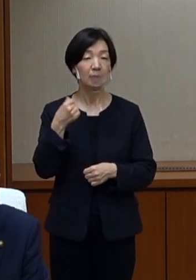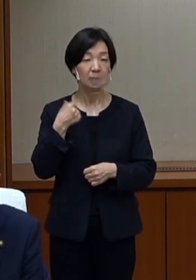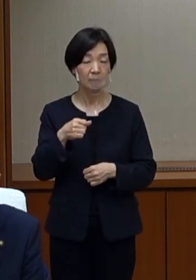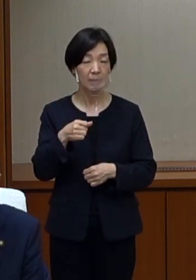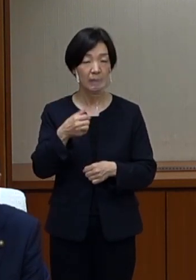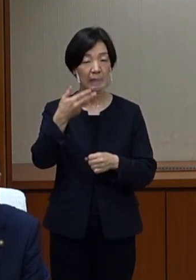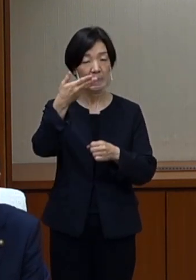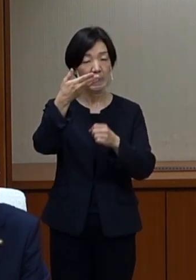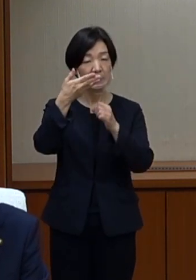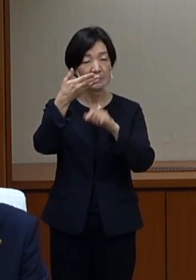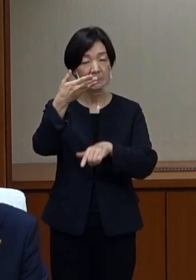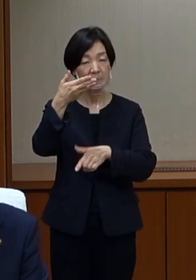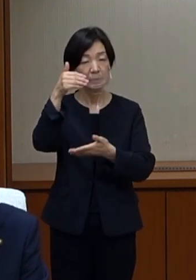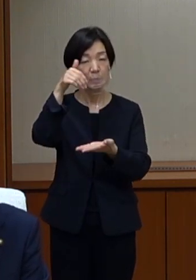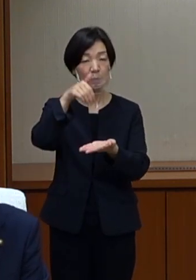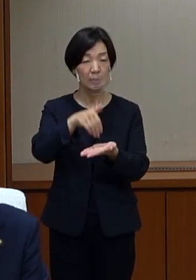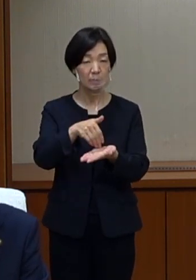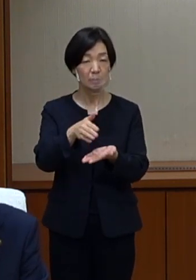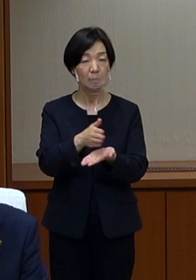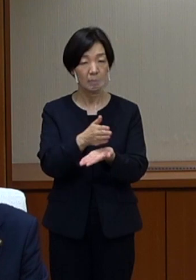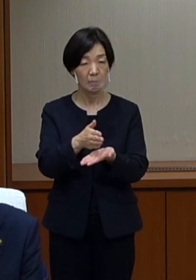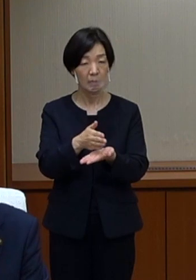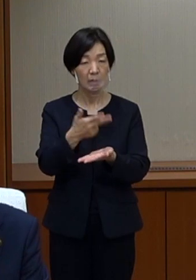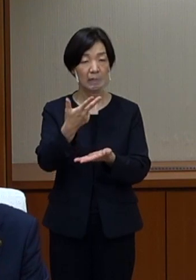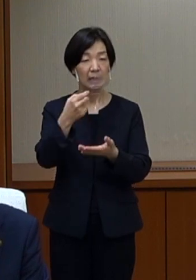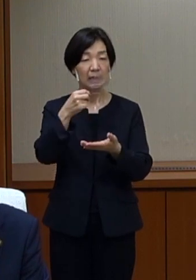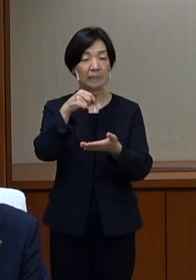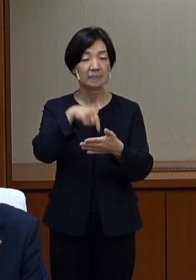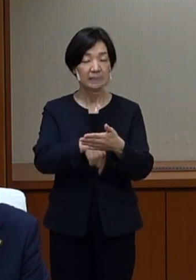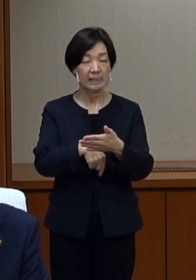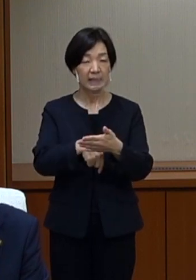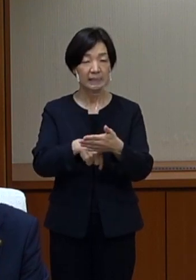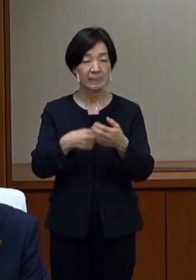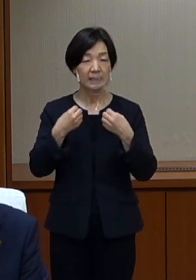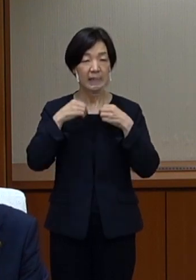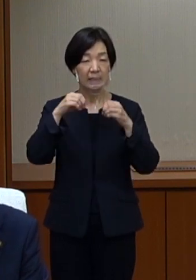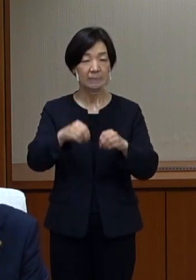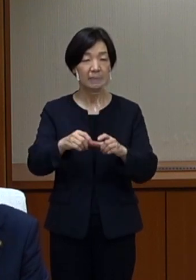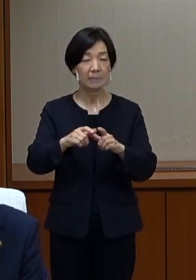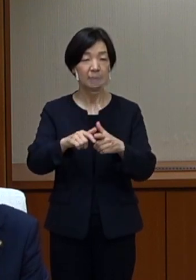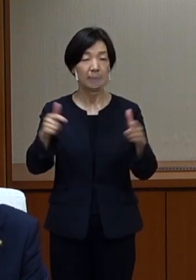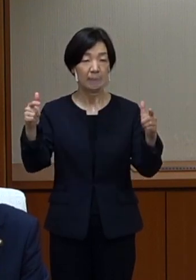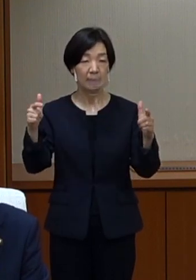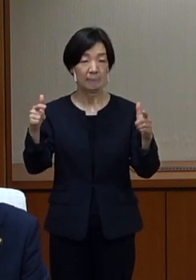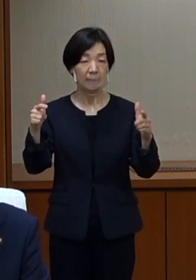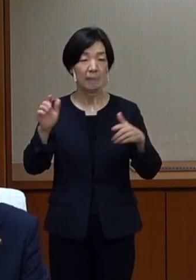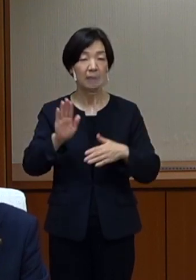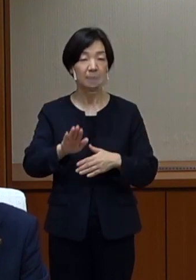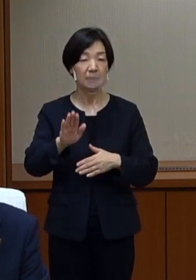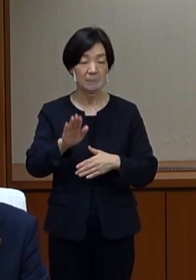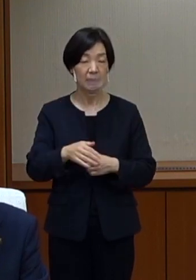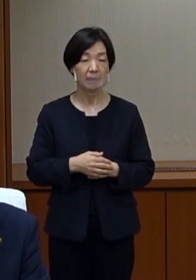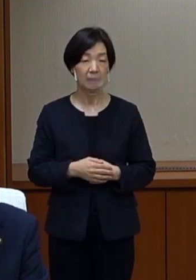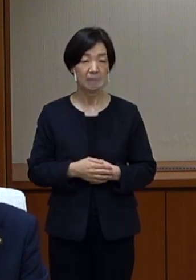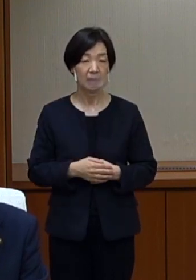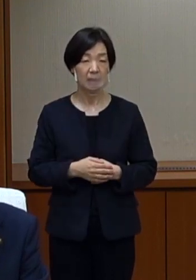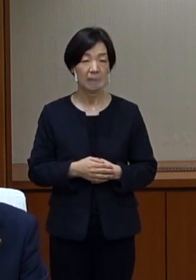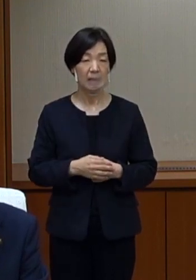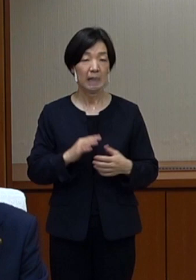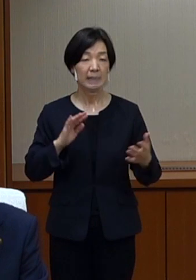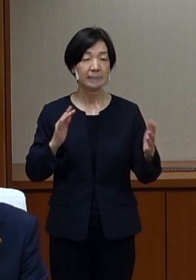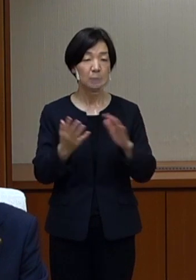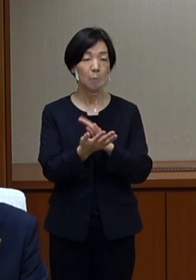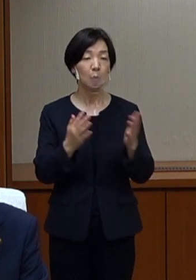8月下旬に市内で感染が急拡大いたしました。人の流れ